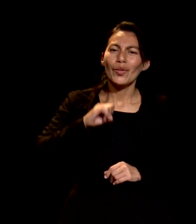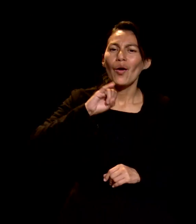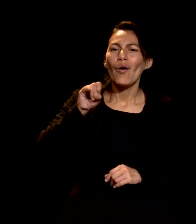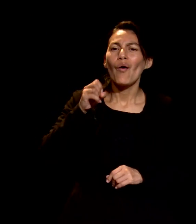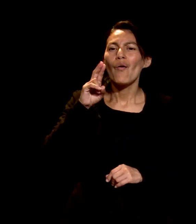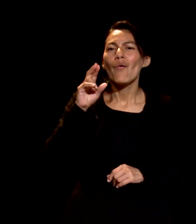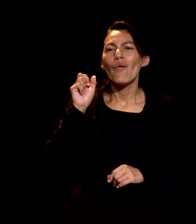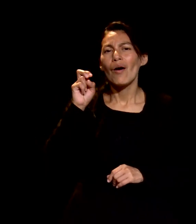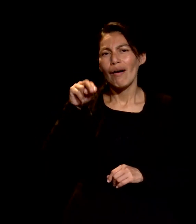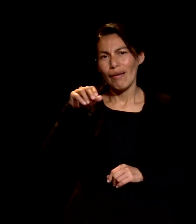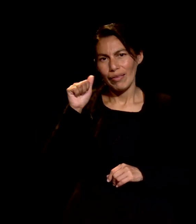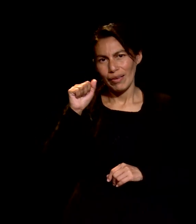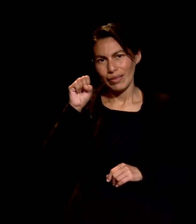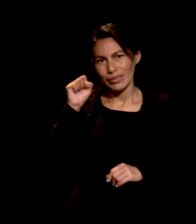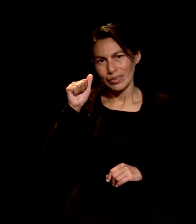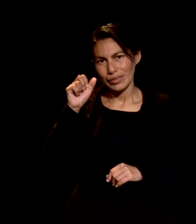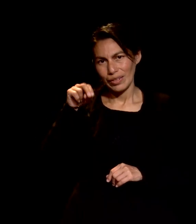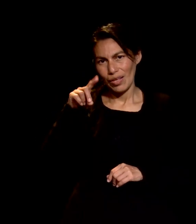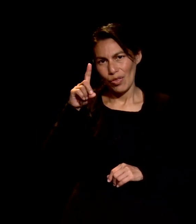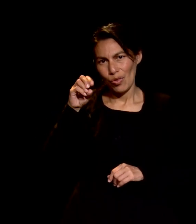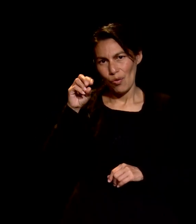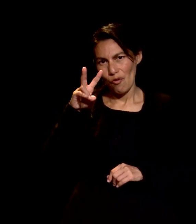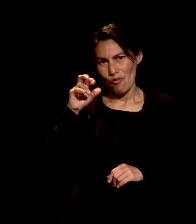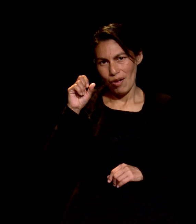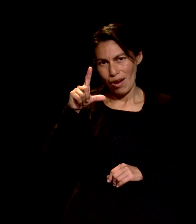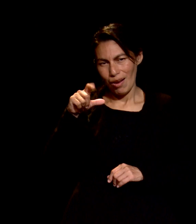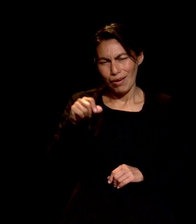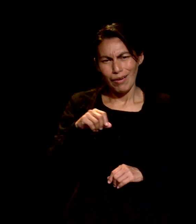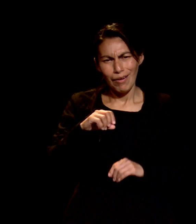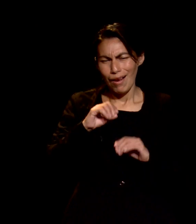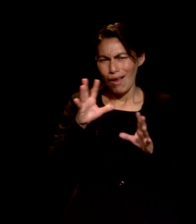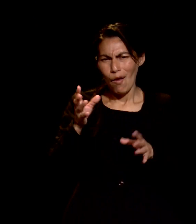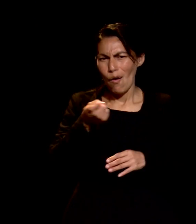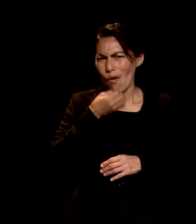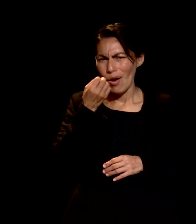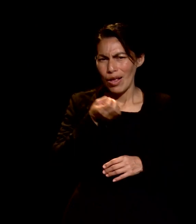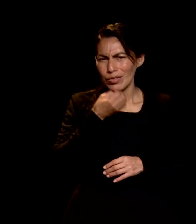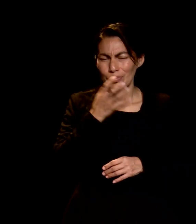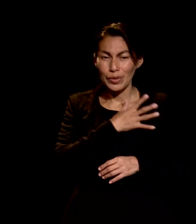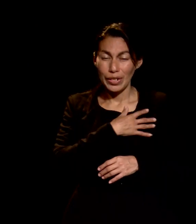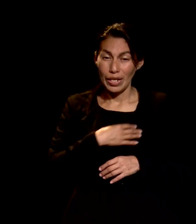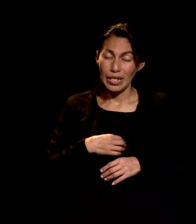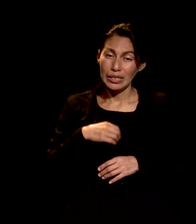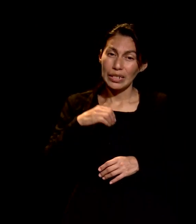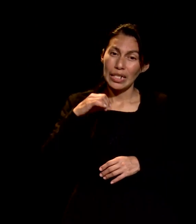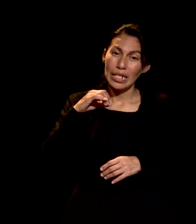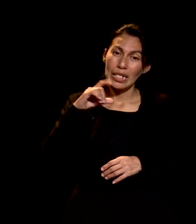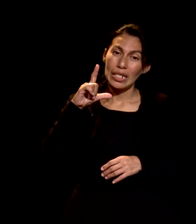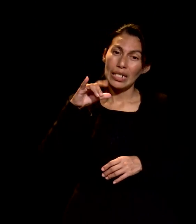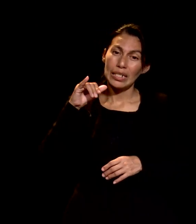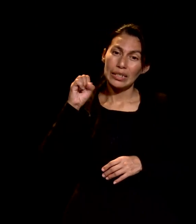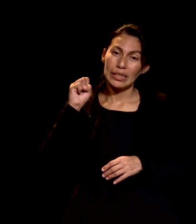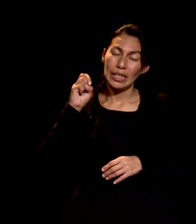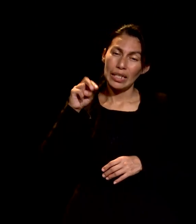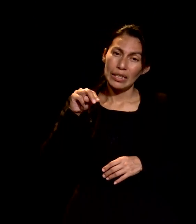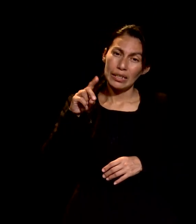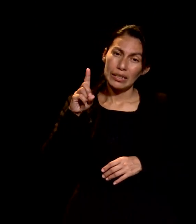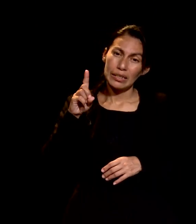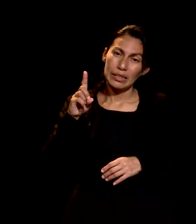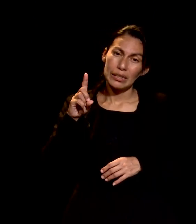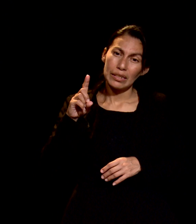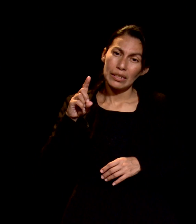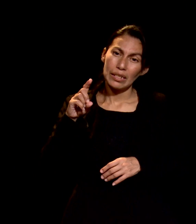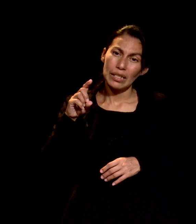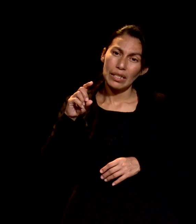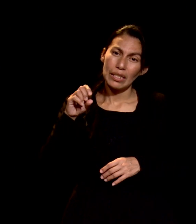Sandoval Buenas noches Bendiciones por favor Oración por mis hijas Lisseda, Andrea y Jacqueline Tienen ansiedad